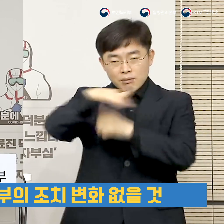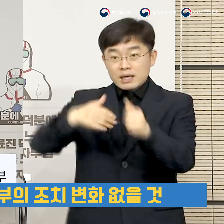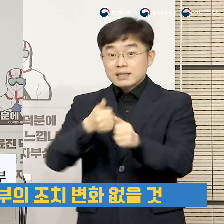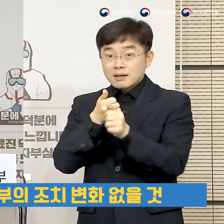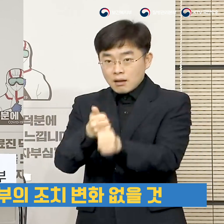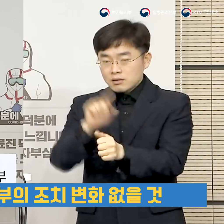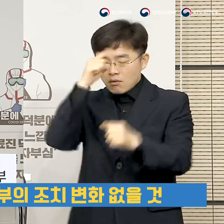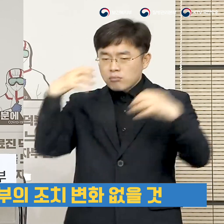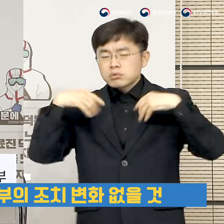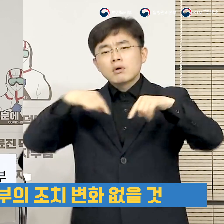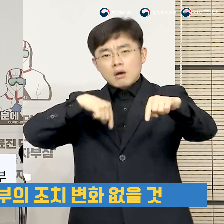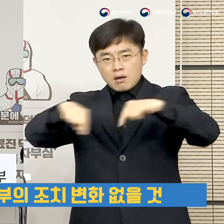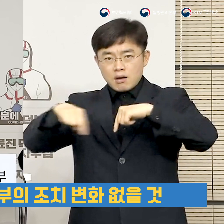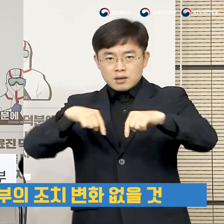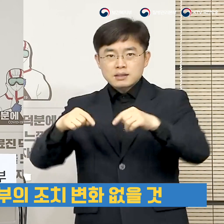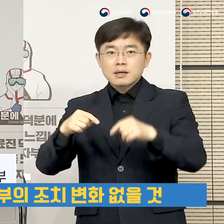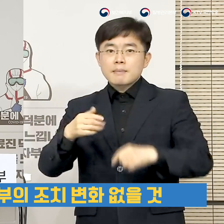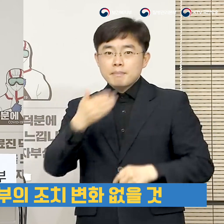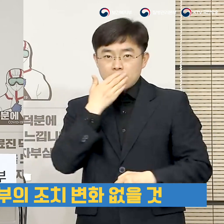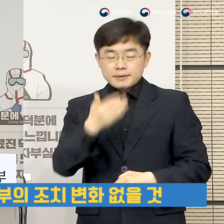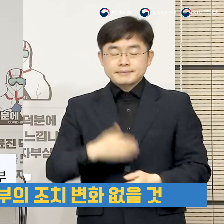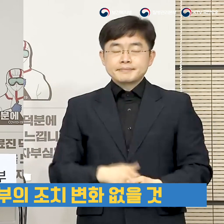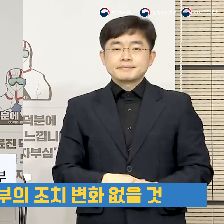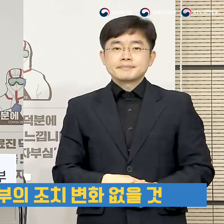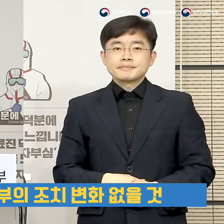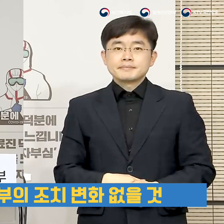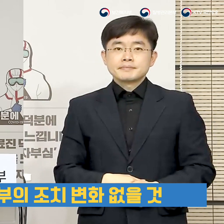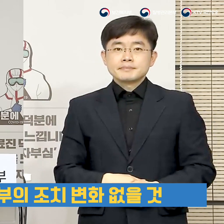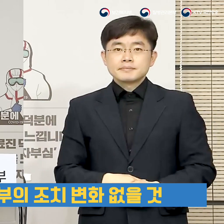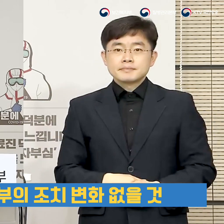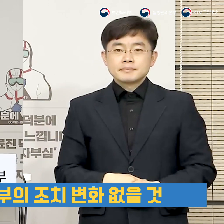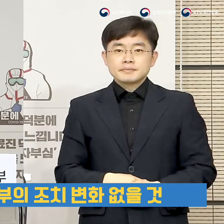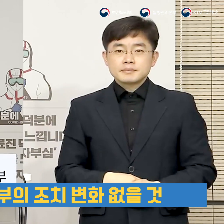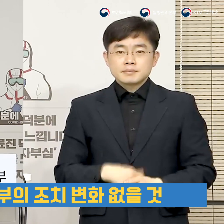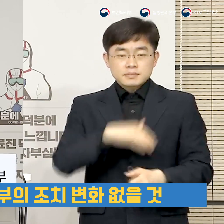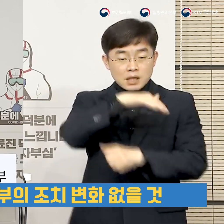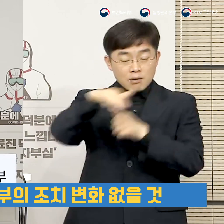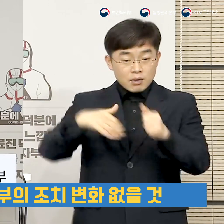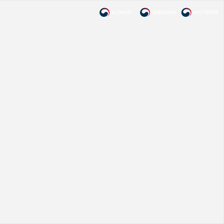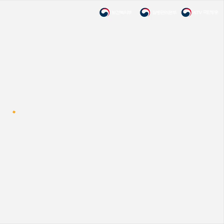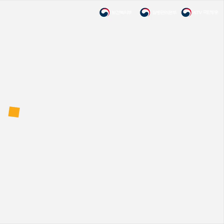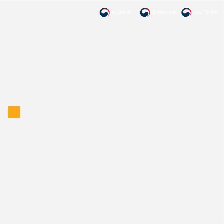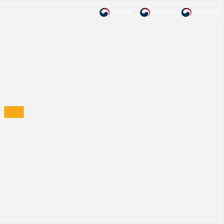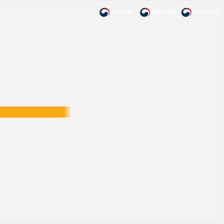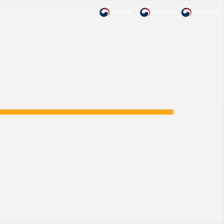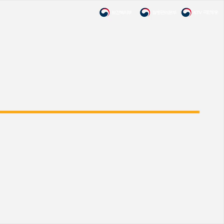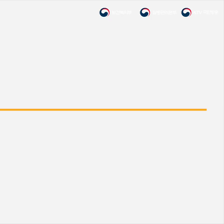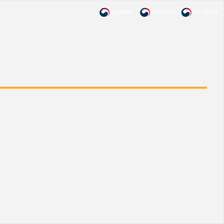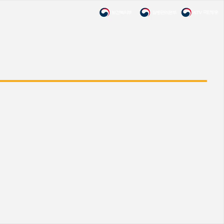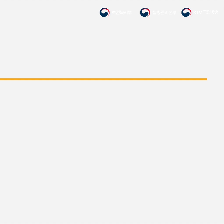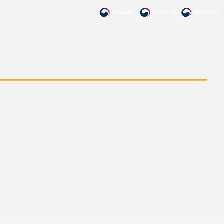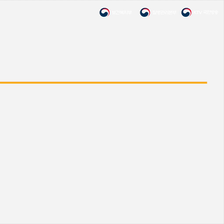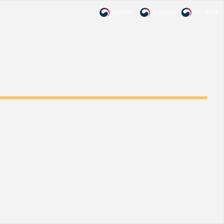어떠한 그 필요성을 가지고 있는지 이러한 여부 등을 보고 판단을 하리라고 봅니다.